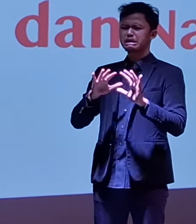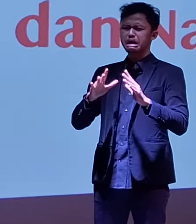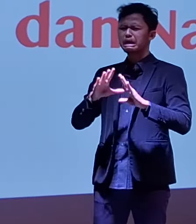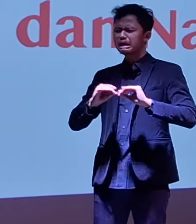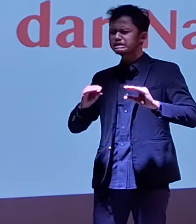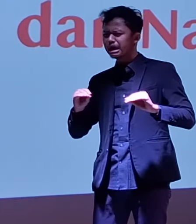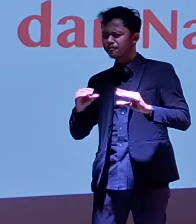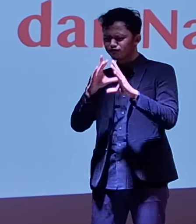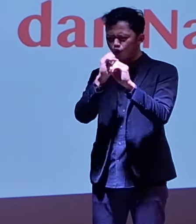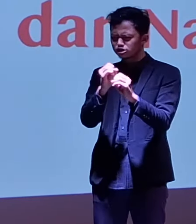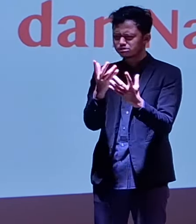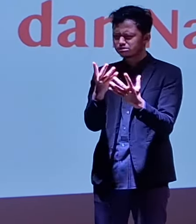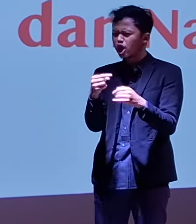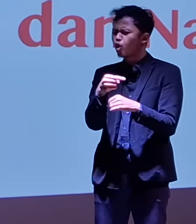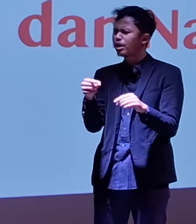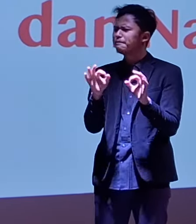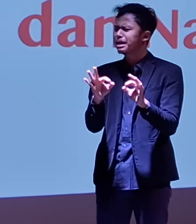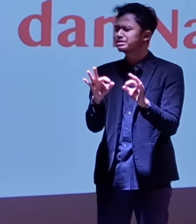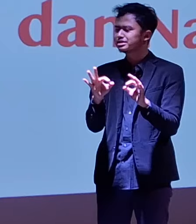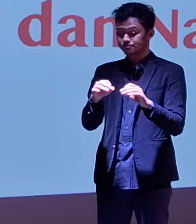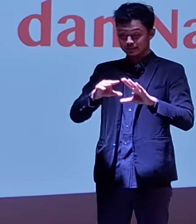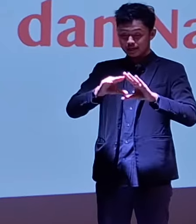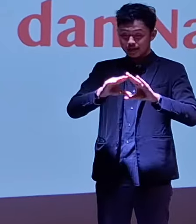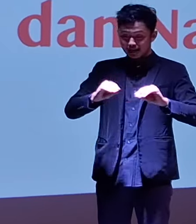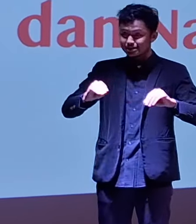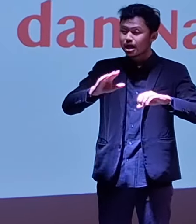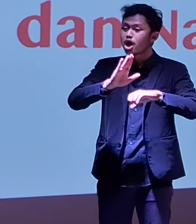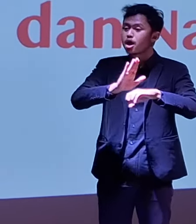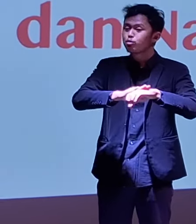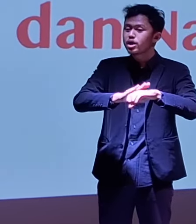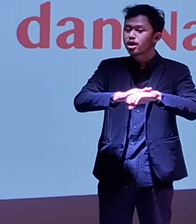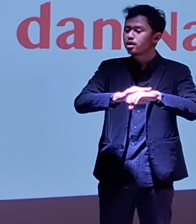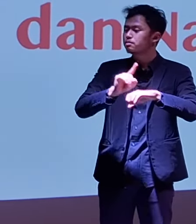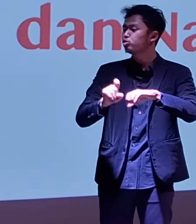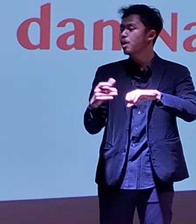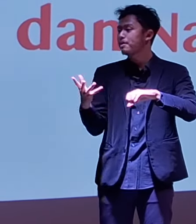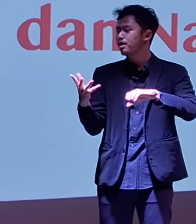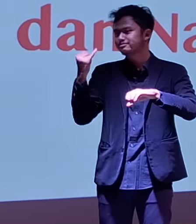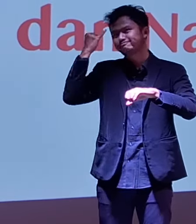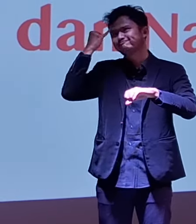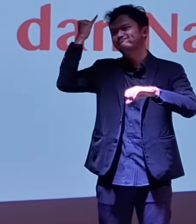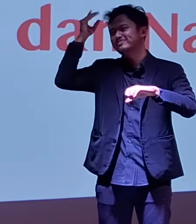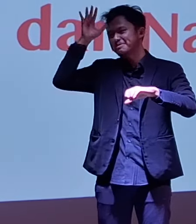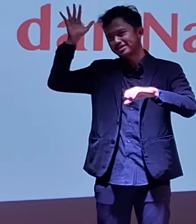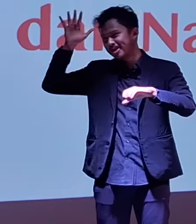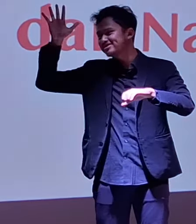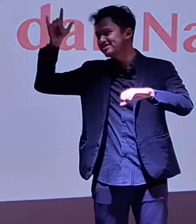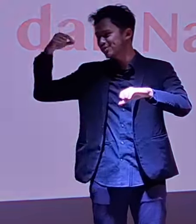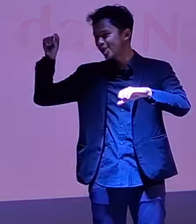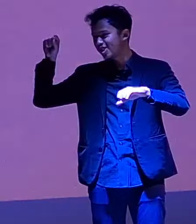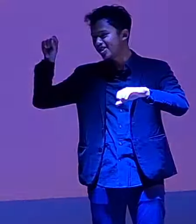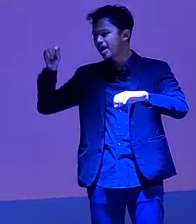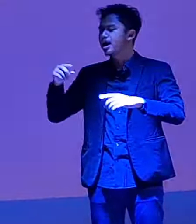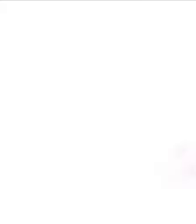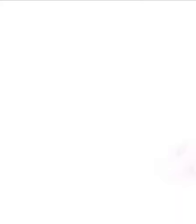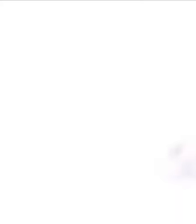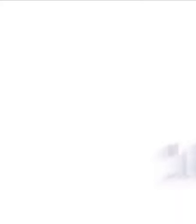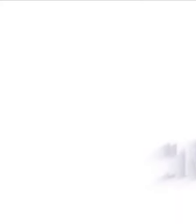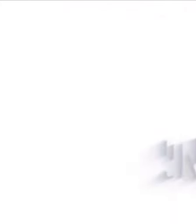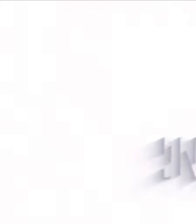kegiatan budaya yang memerlukan ruang imajinasi, bisa berdialog dengan para budayawan, para seniman.